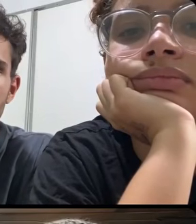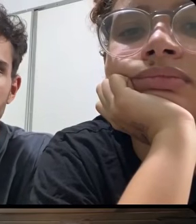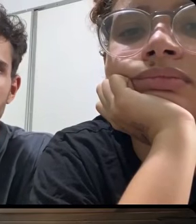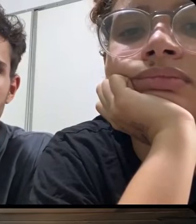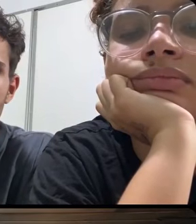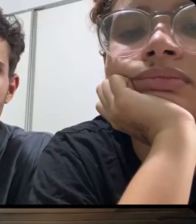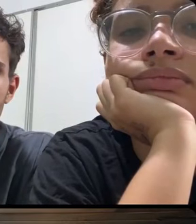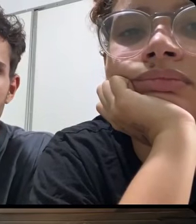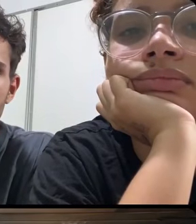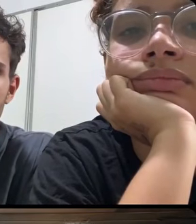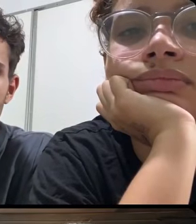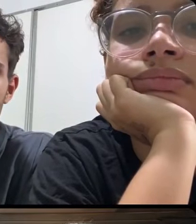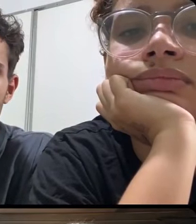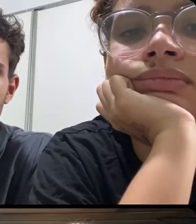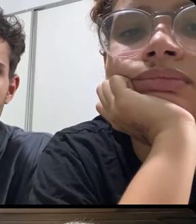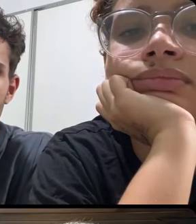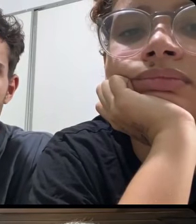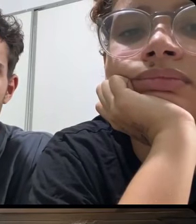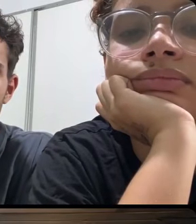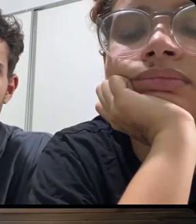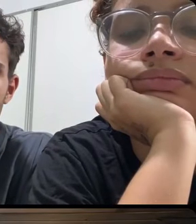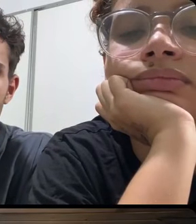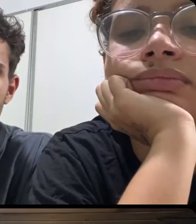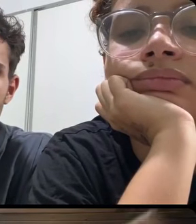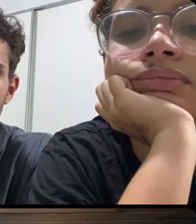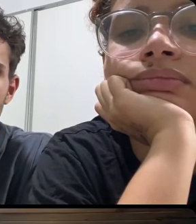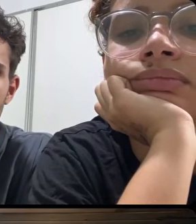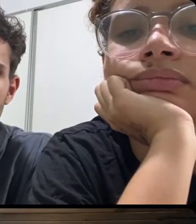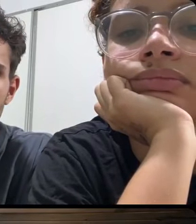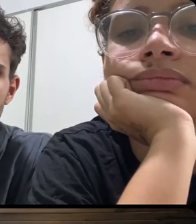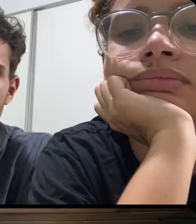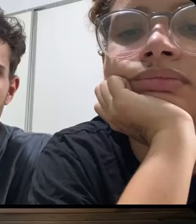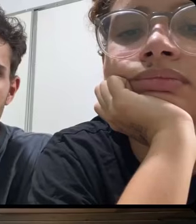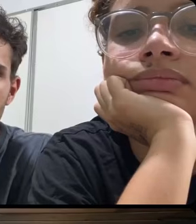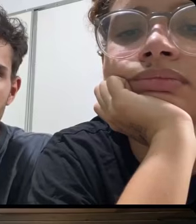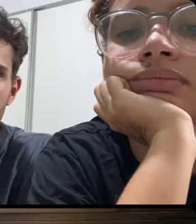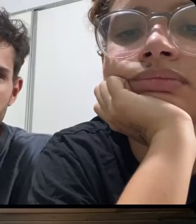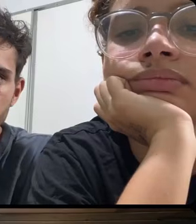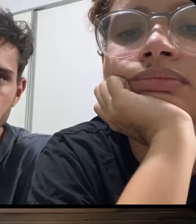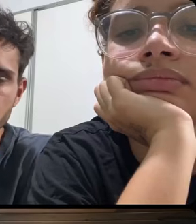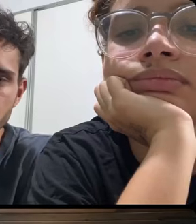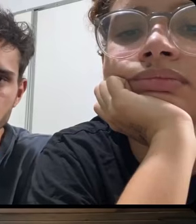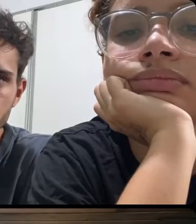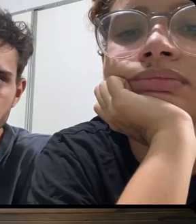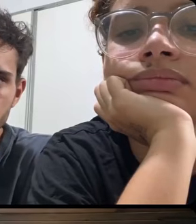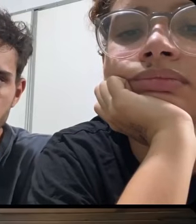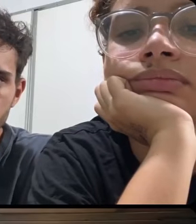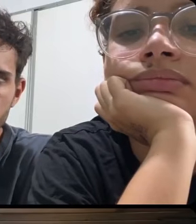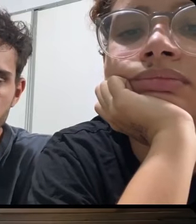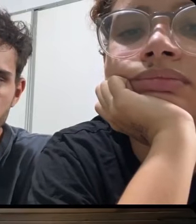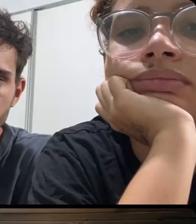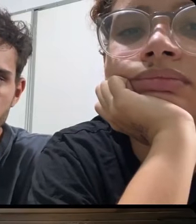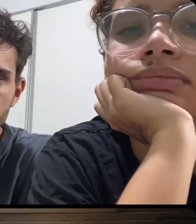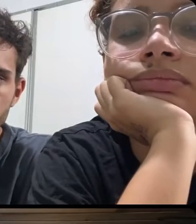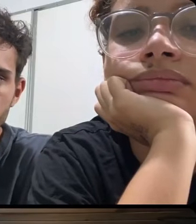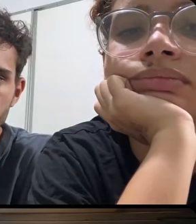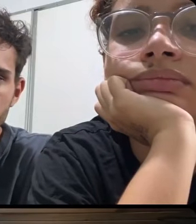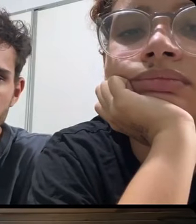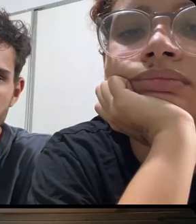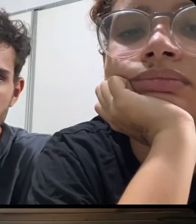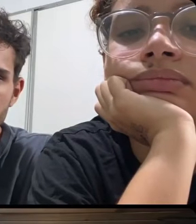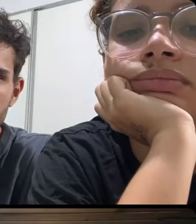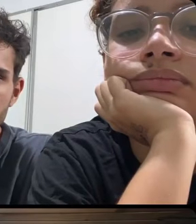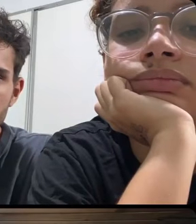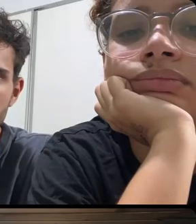E ganhando almas para o reino de Deus, né? Que o evangelho inclui todos, para mim. Minha opinião, o evangelho é para incluir todos.